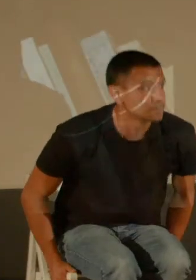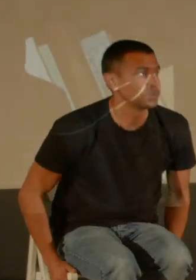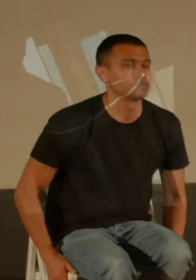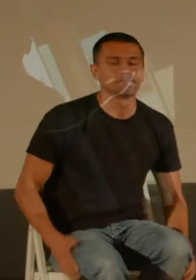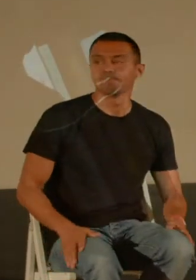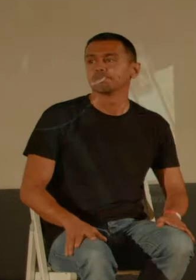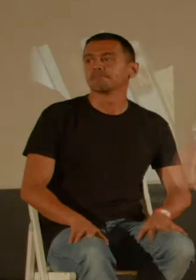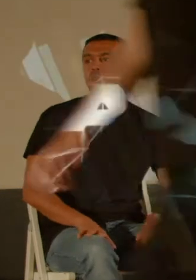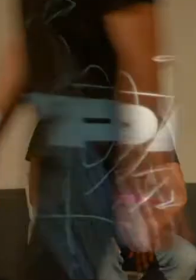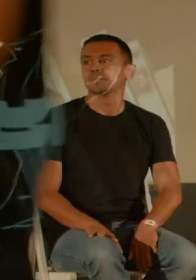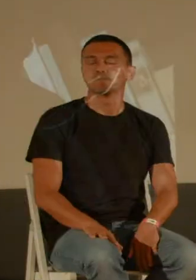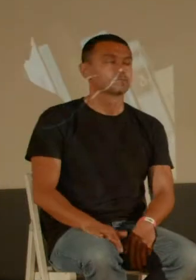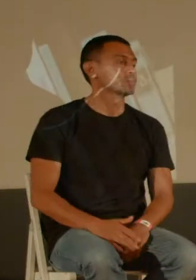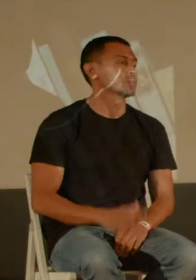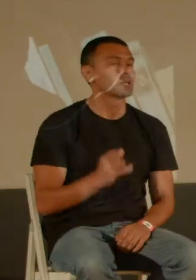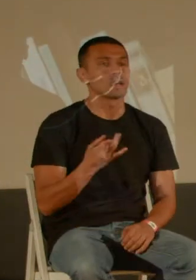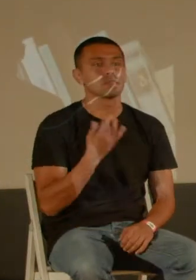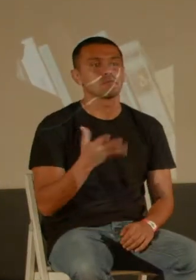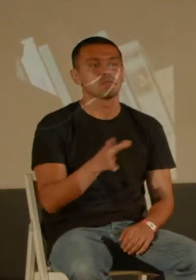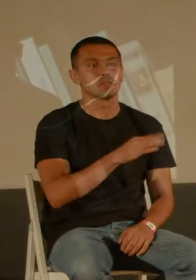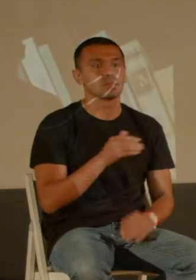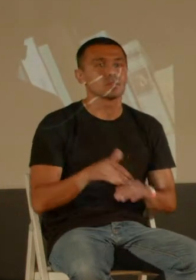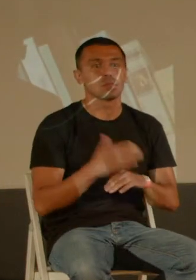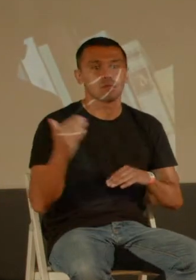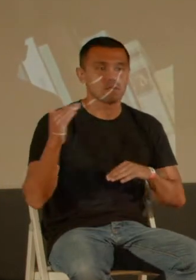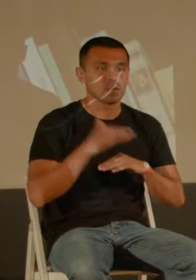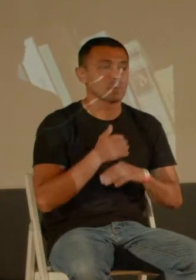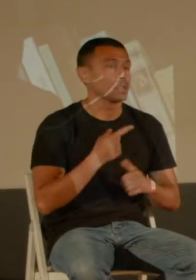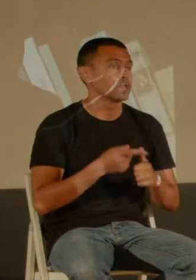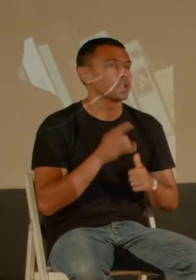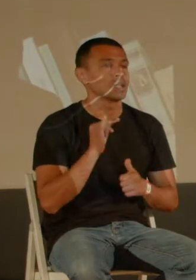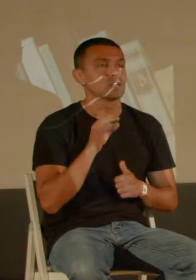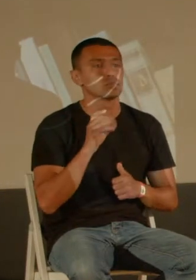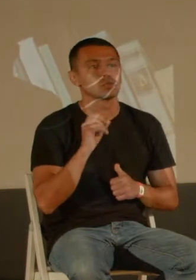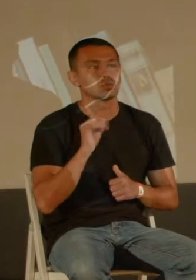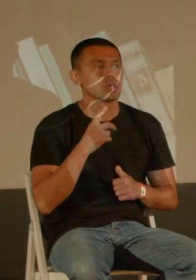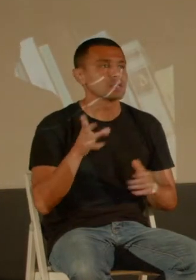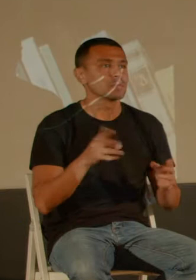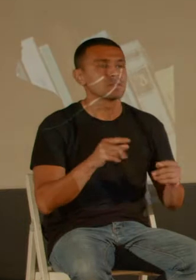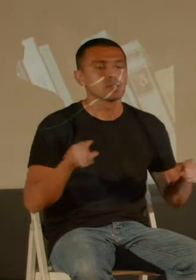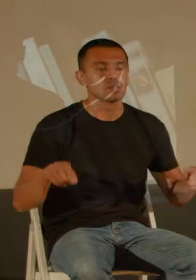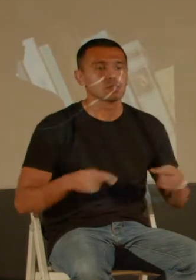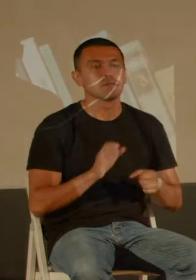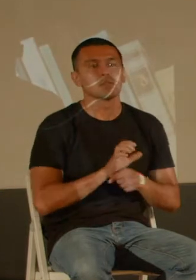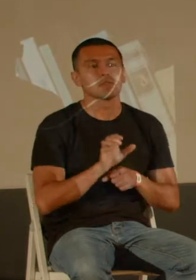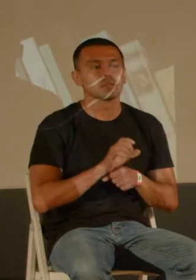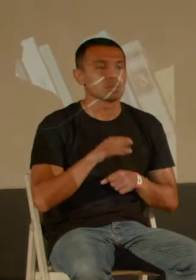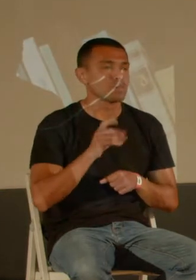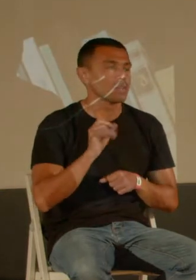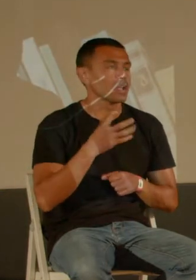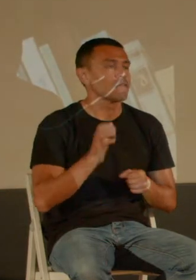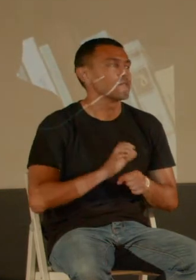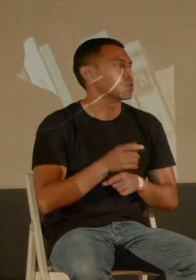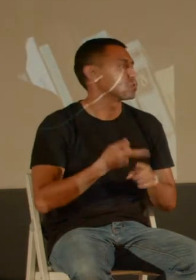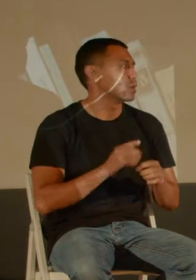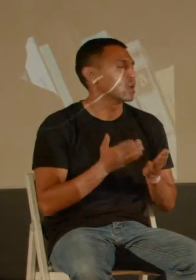Дякую. Отже, ще раз всім доброго вечора. Мене звати Ірина Осадчук, я співзасновниця видавництва «Пабулум», яке